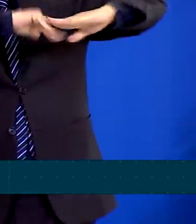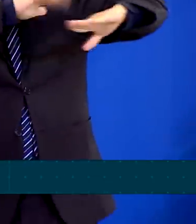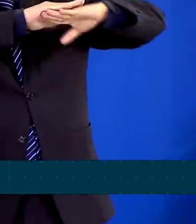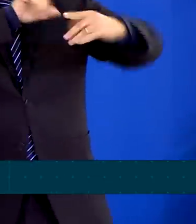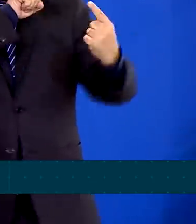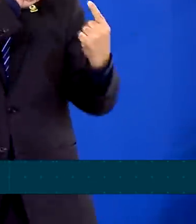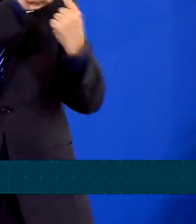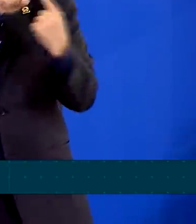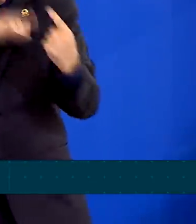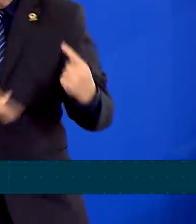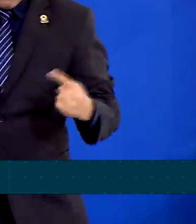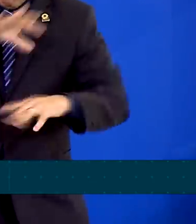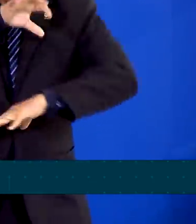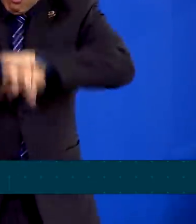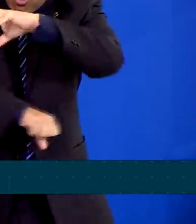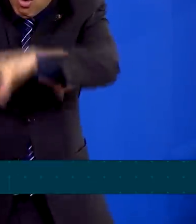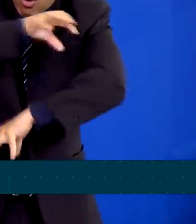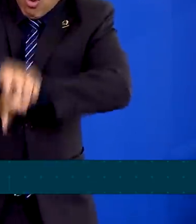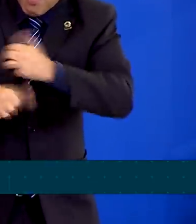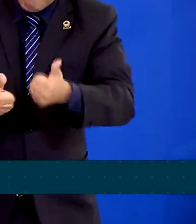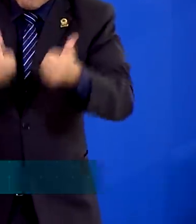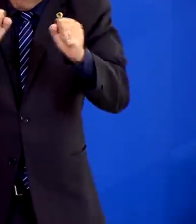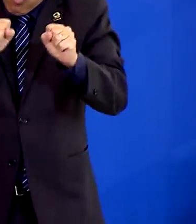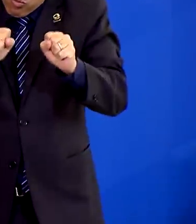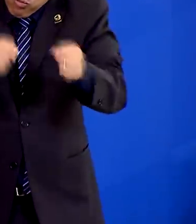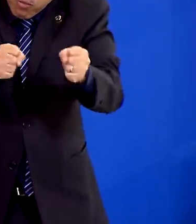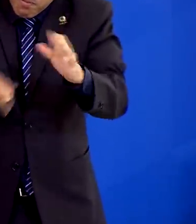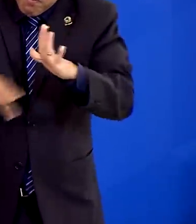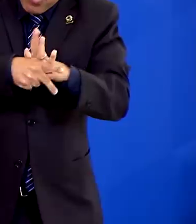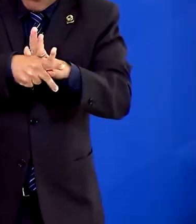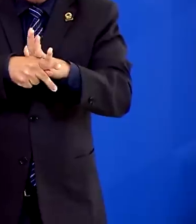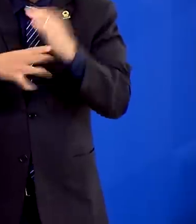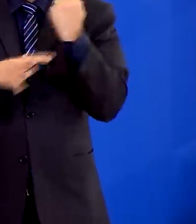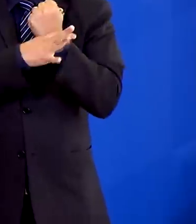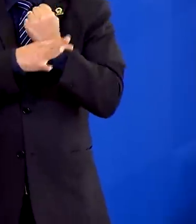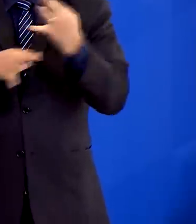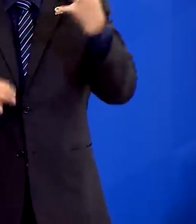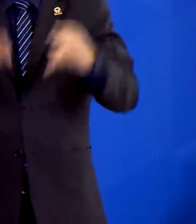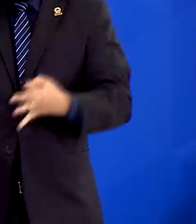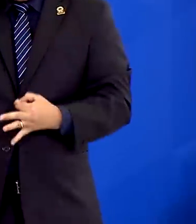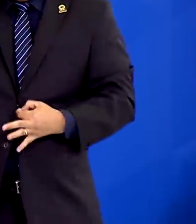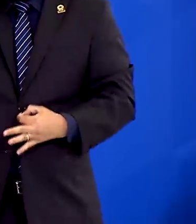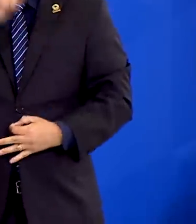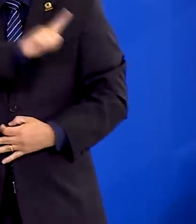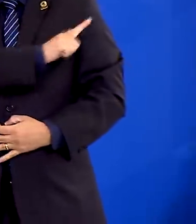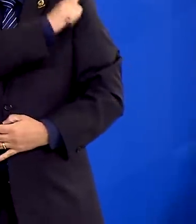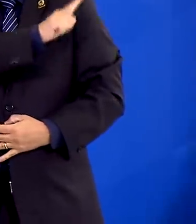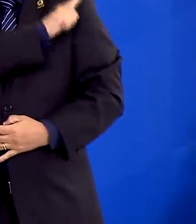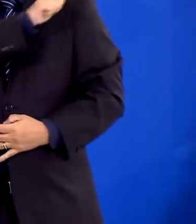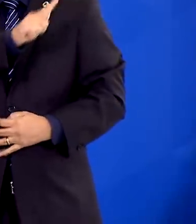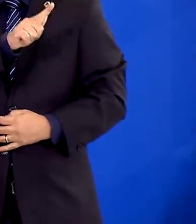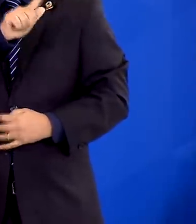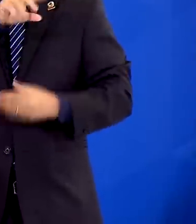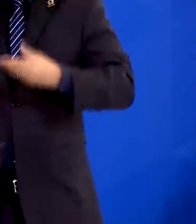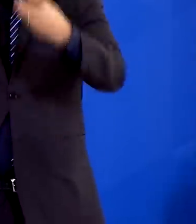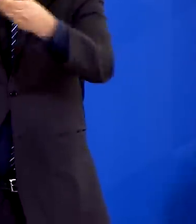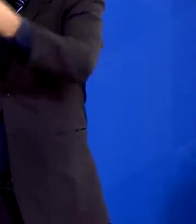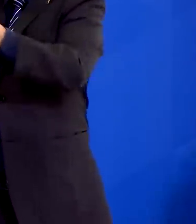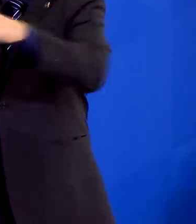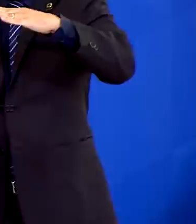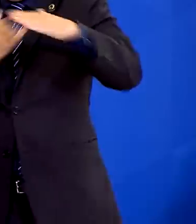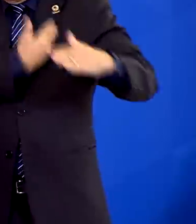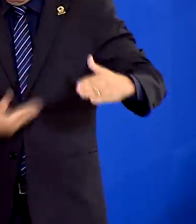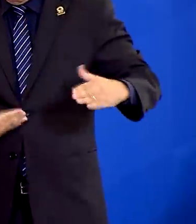exatamente pela busca permanente a segurança jurídica sobretudo para os gestores eleitos da coisa pública